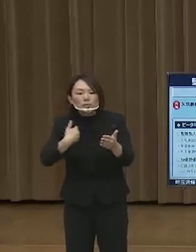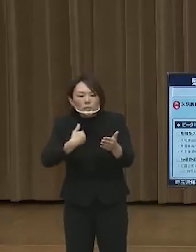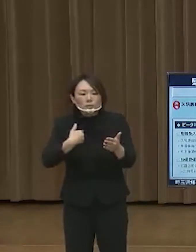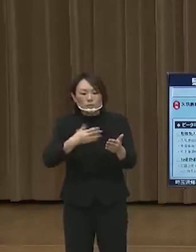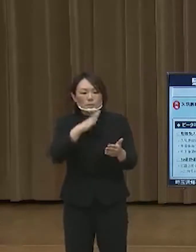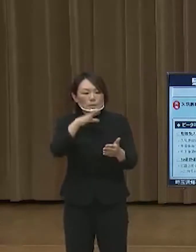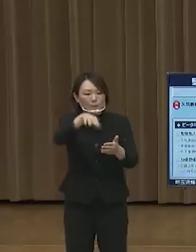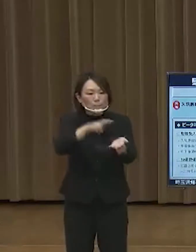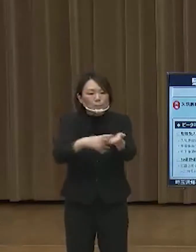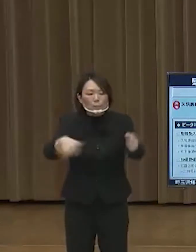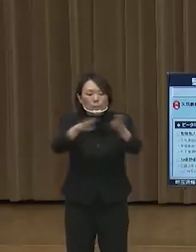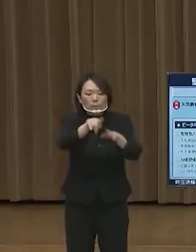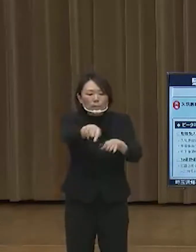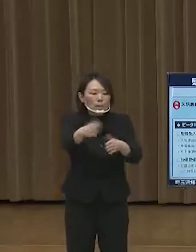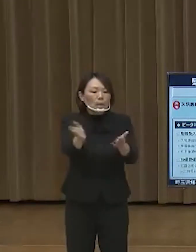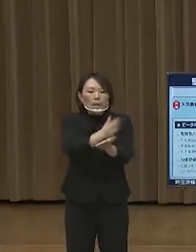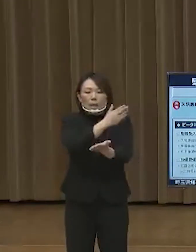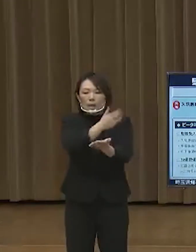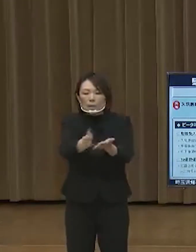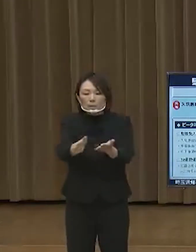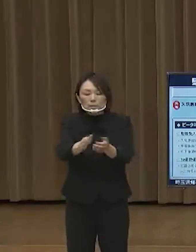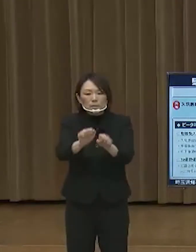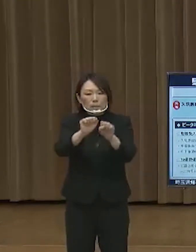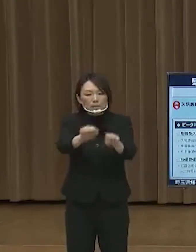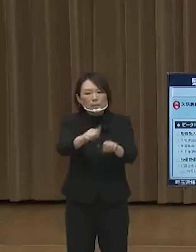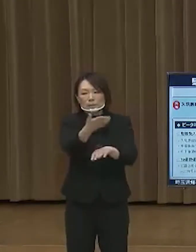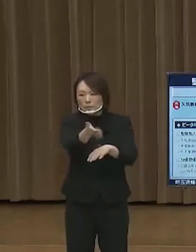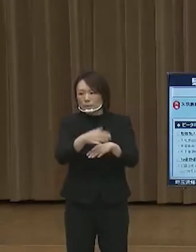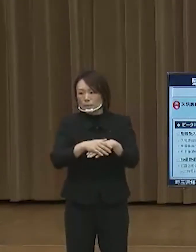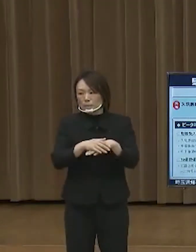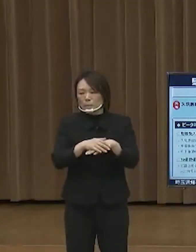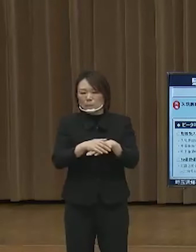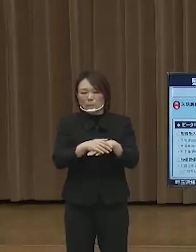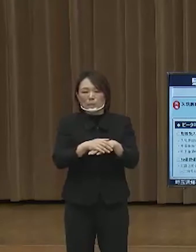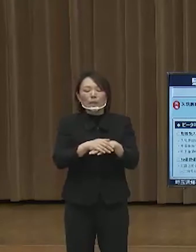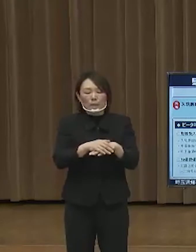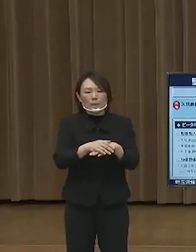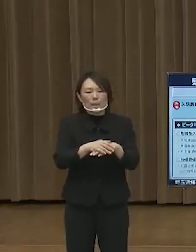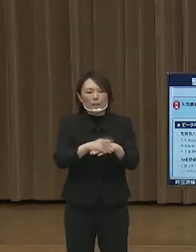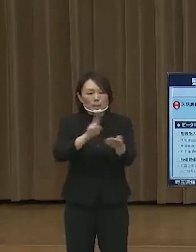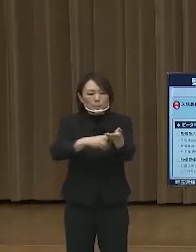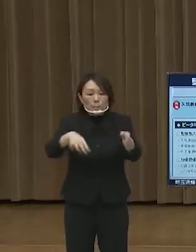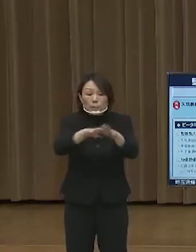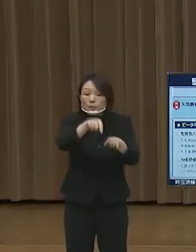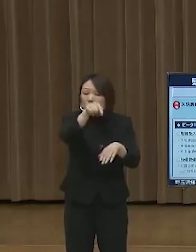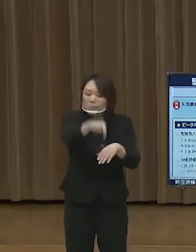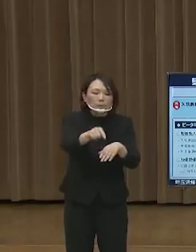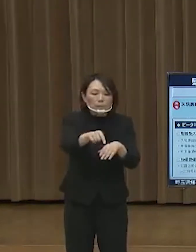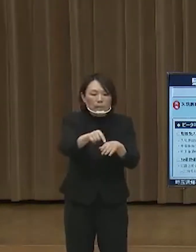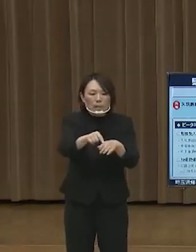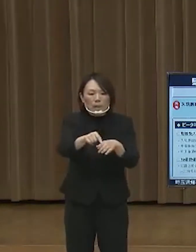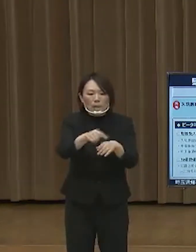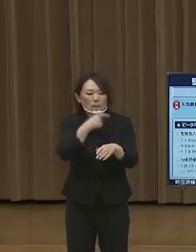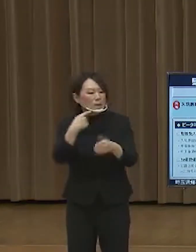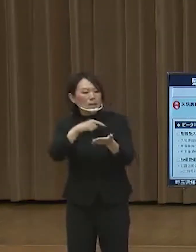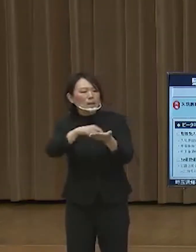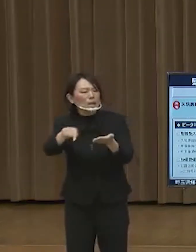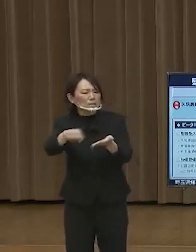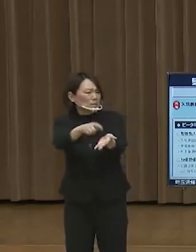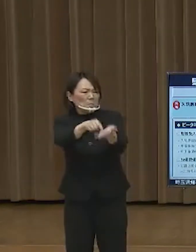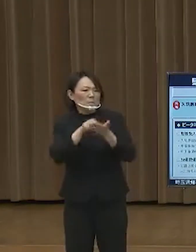してそういう費用を上げてこないのでしょうか、それとも現場は上げてきたのにどこかでいや大丈夫と判断しているのでしょ